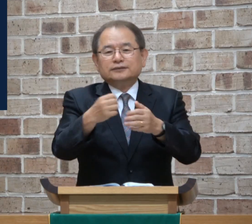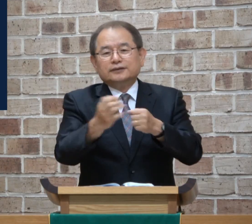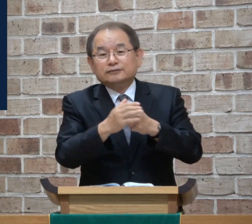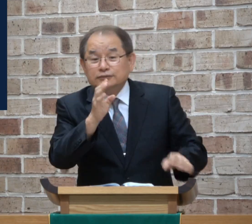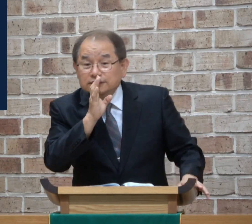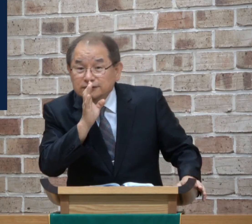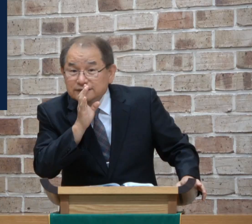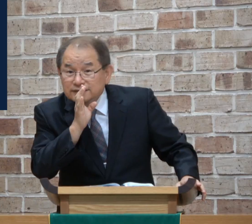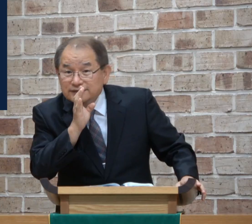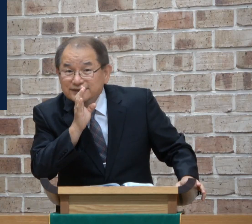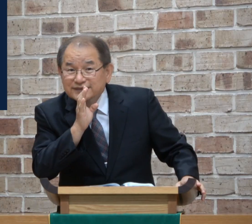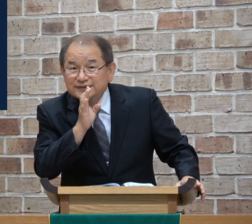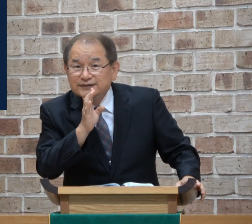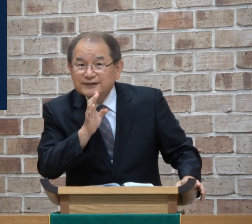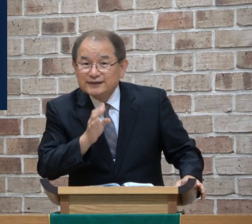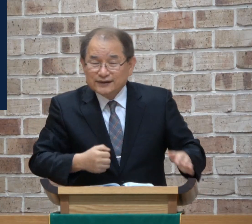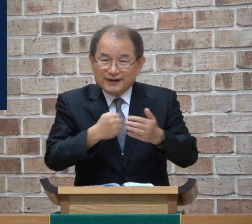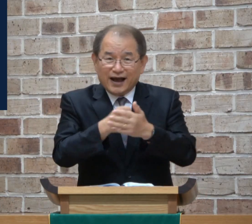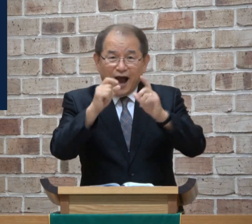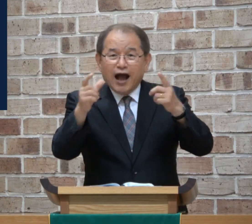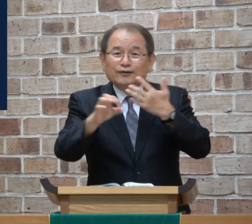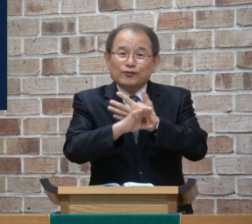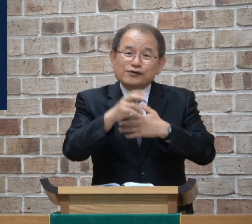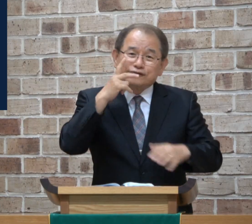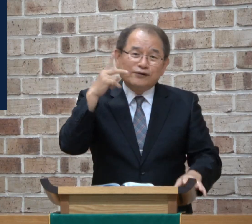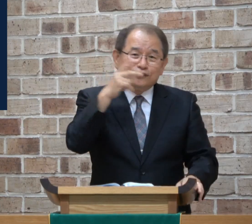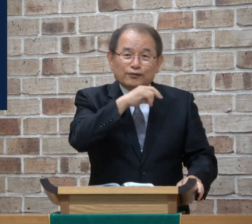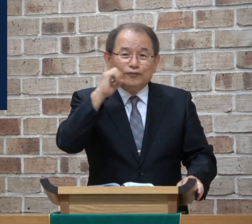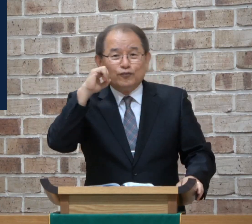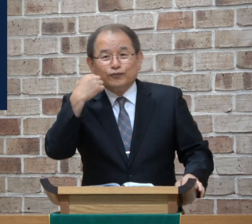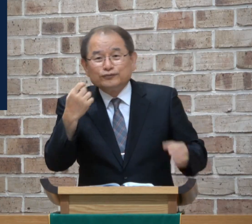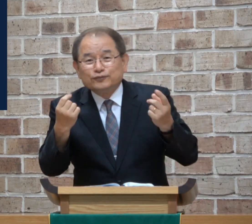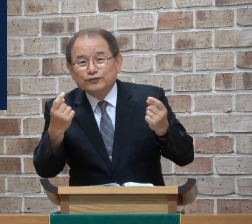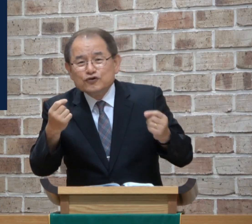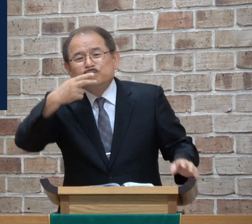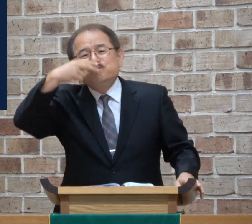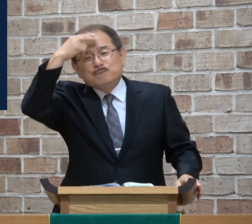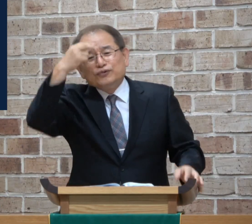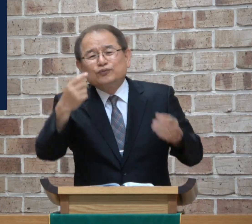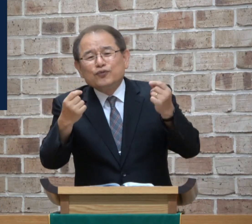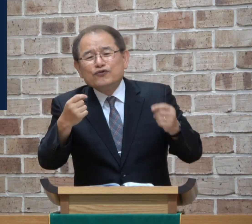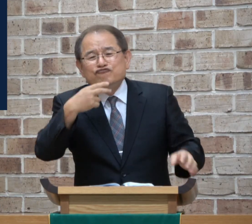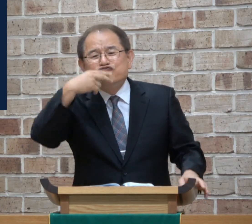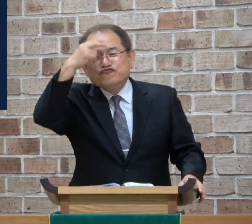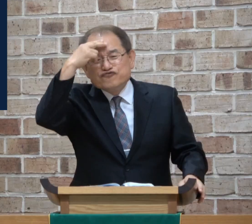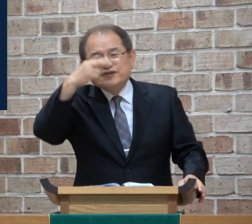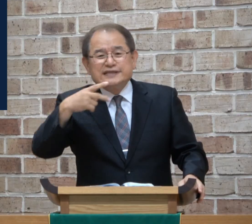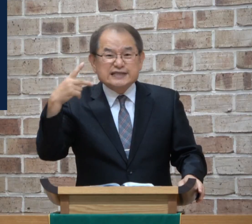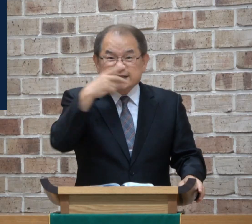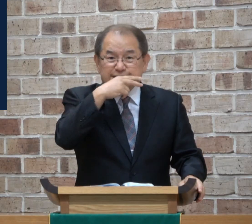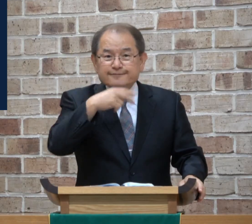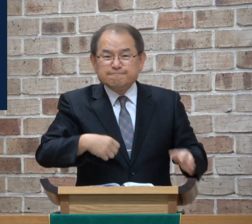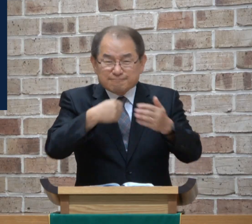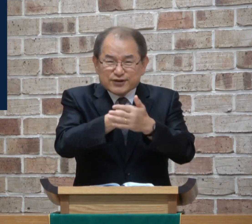어떤 사람은 교회를 다녀도 담배를 피는 사람이 있습니다. 그러나 어느 시점에서 담배를 끊었습니다. 그것도 내가 경건에 이르는